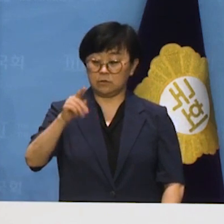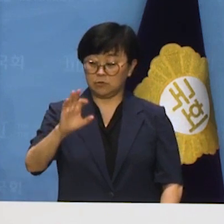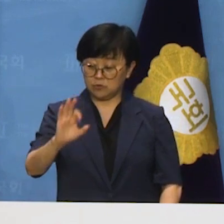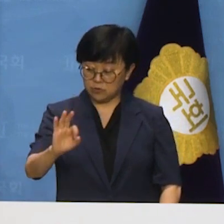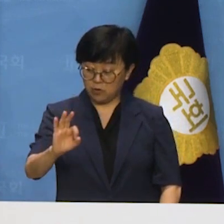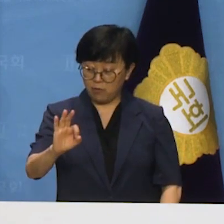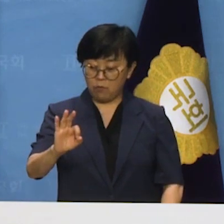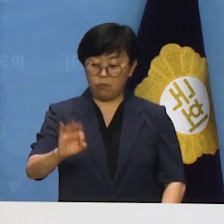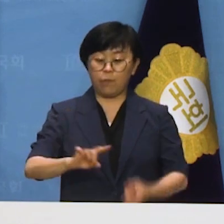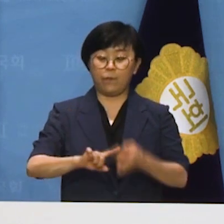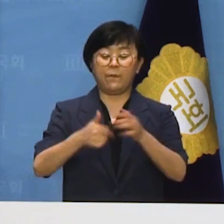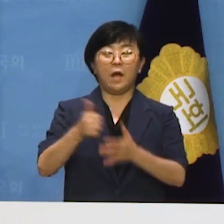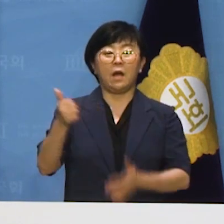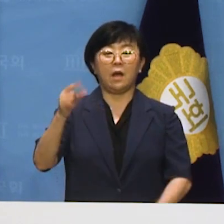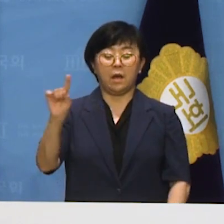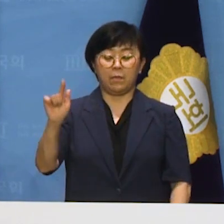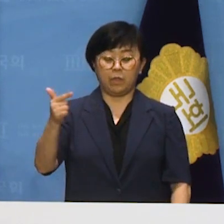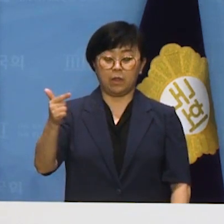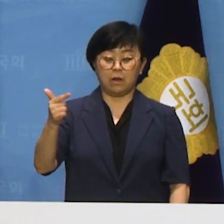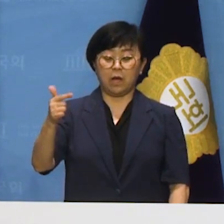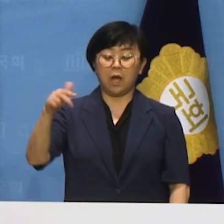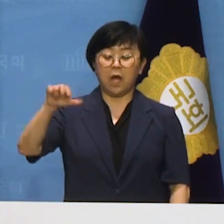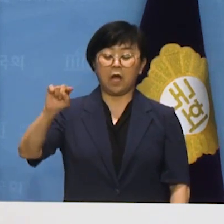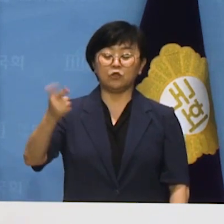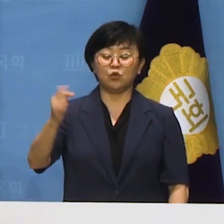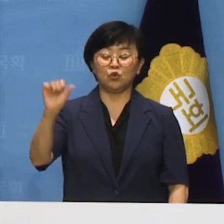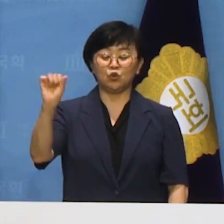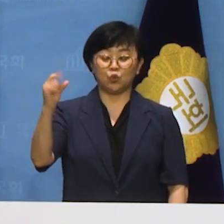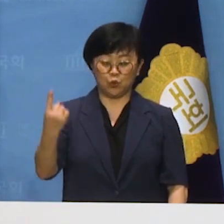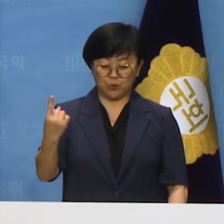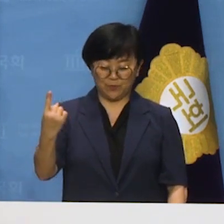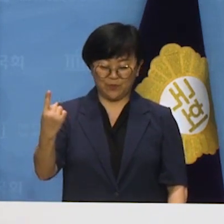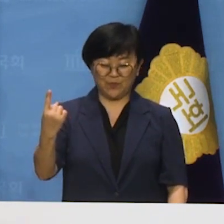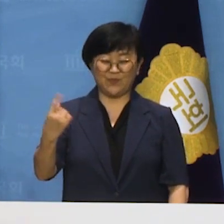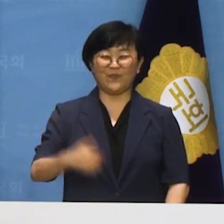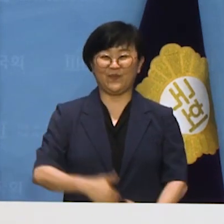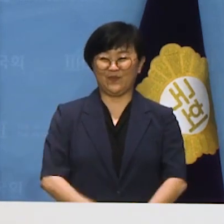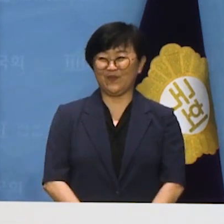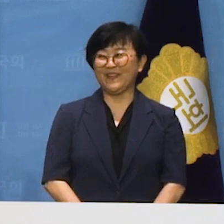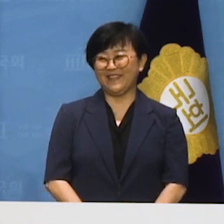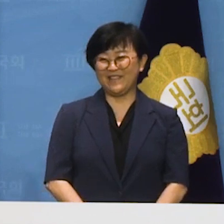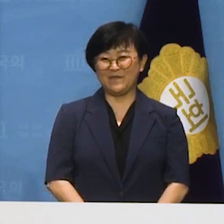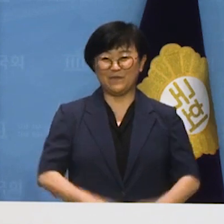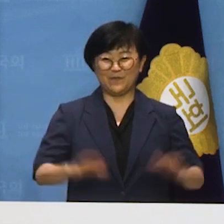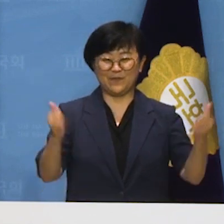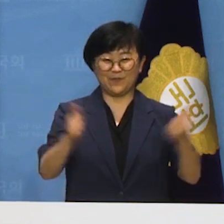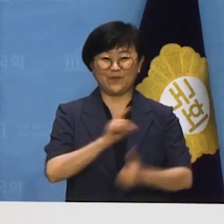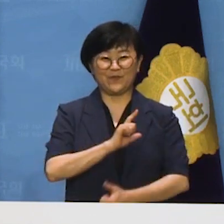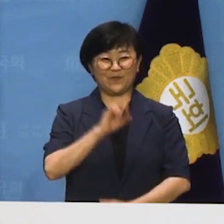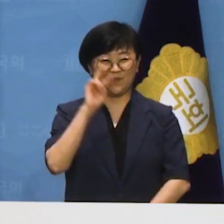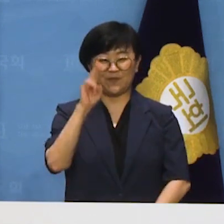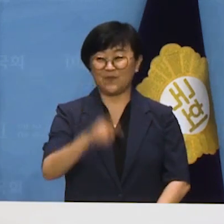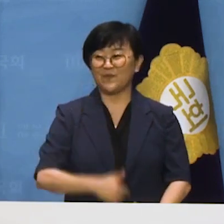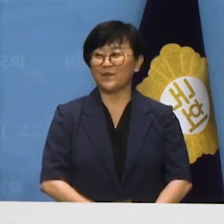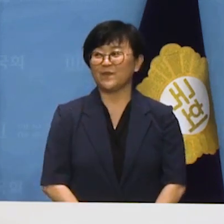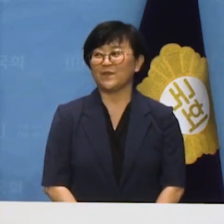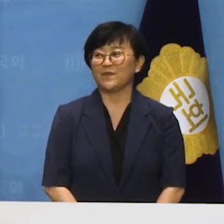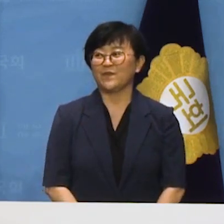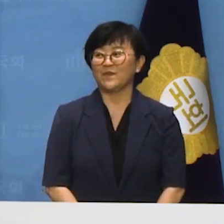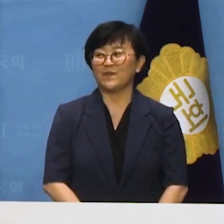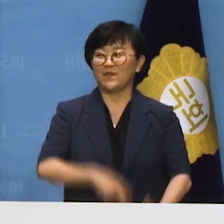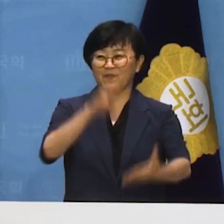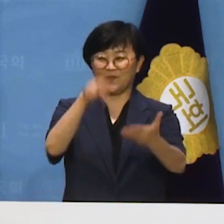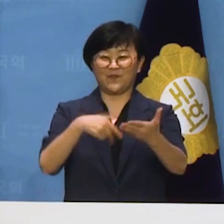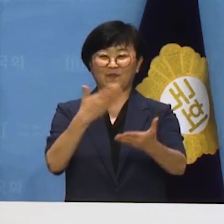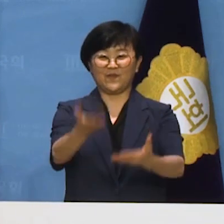계시고요 경기 고향의 천준호 국회의원도 함께 한준호 국회의원도 함께하고 있습니다 죄송합니다 그럼 기자회견문을